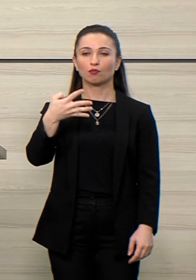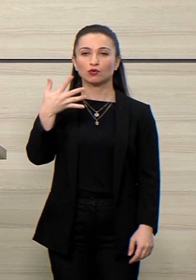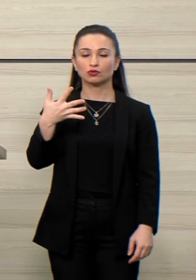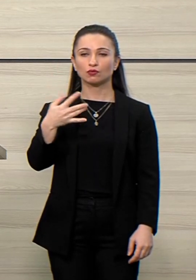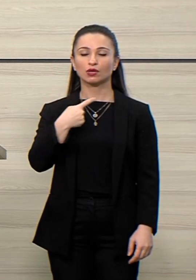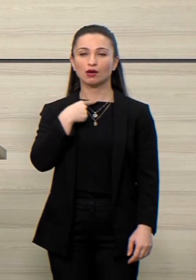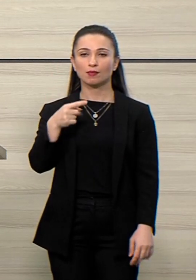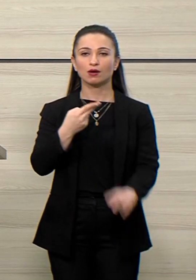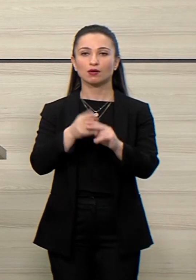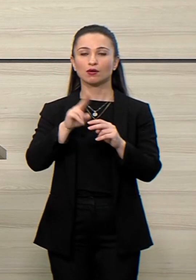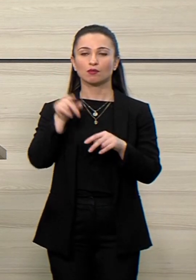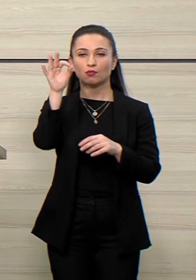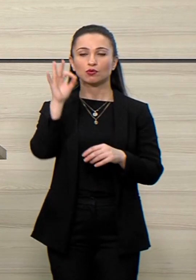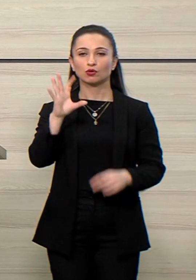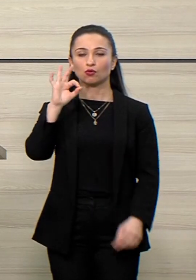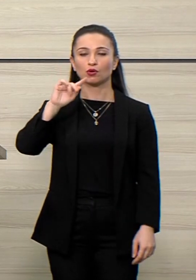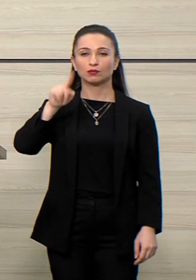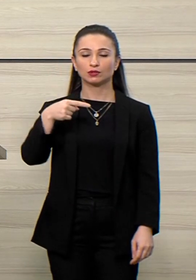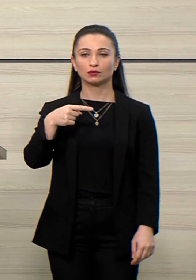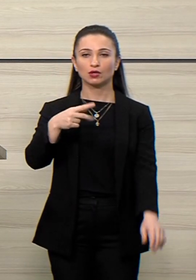15445 ხმა, ეს არის